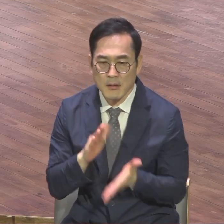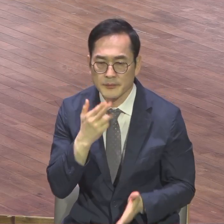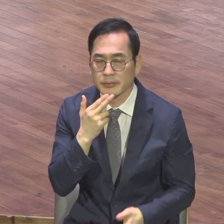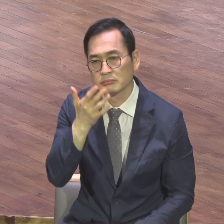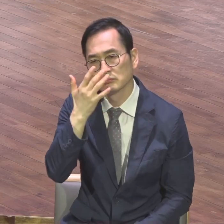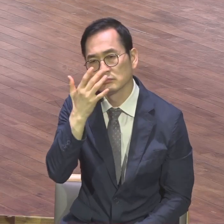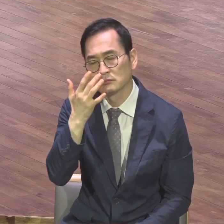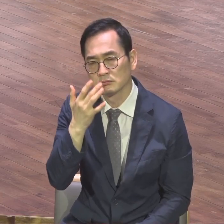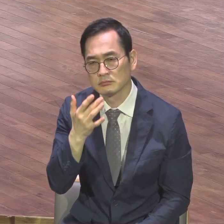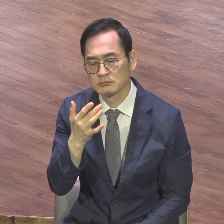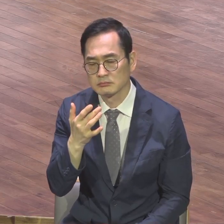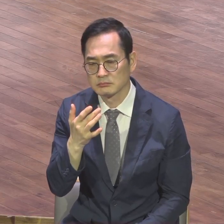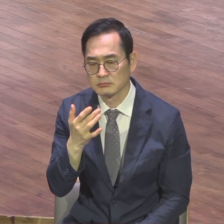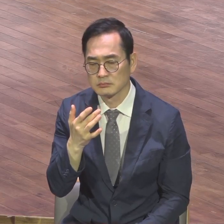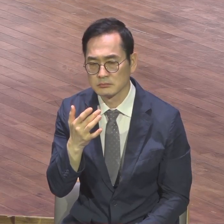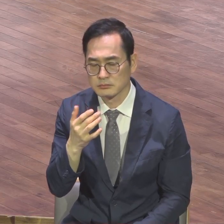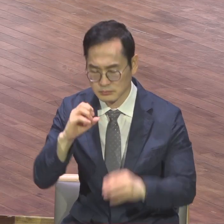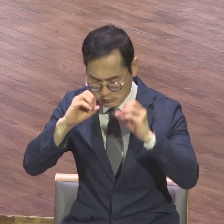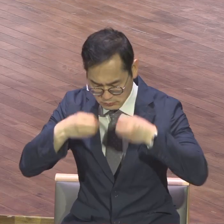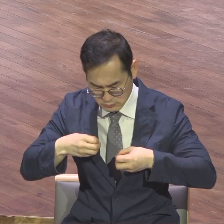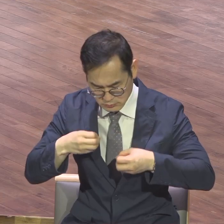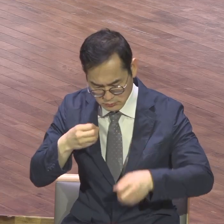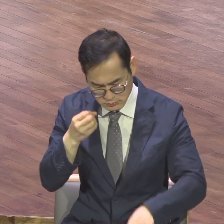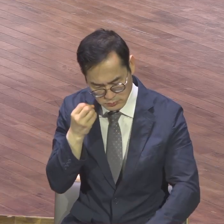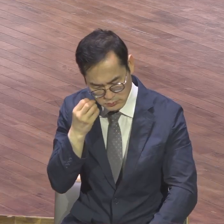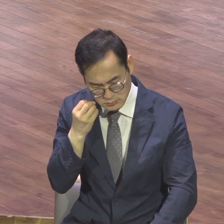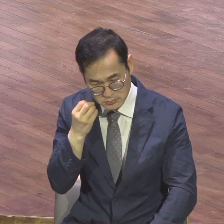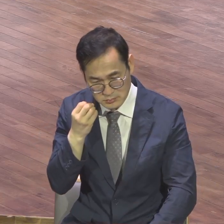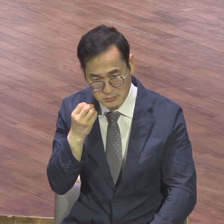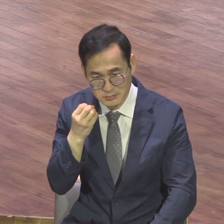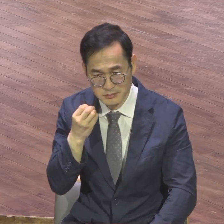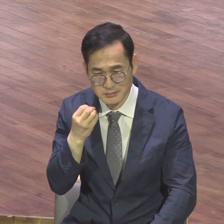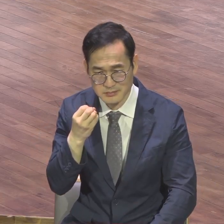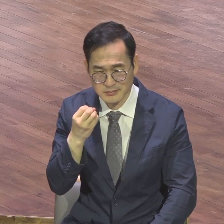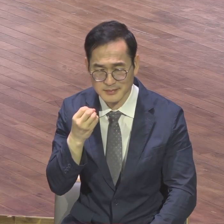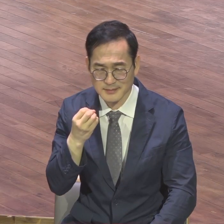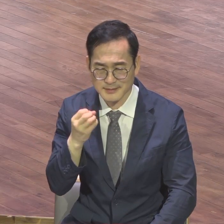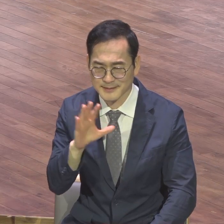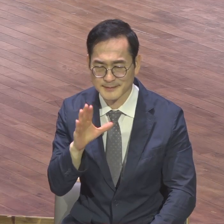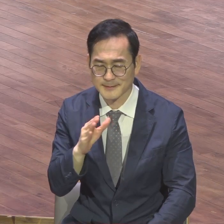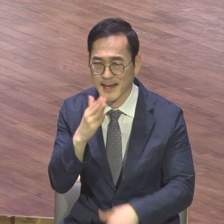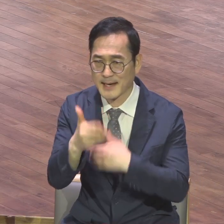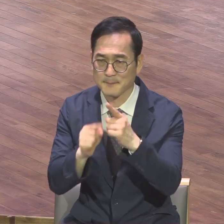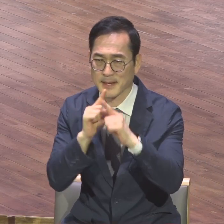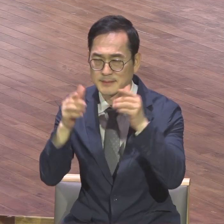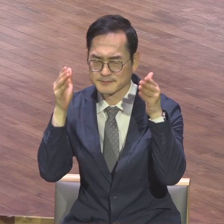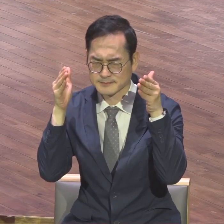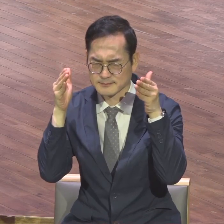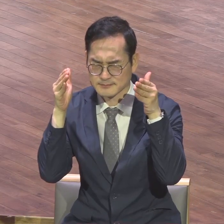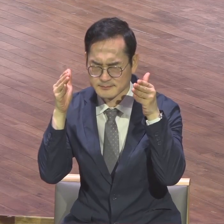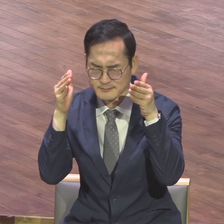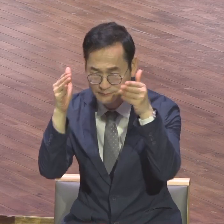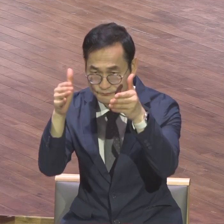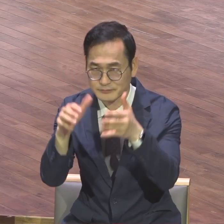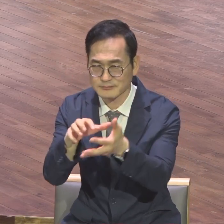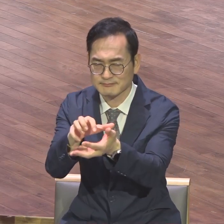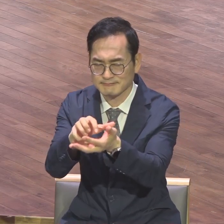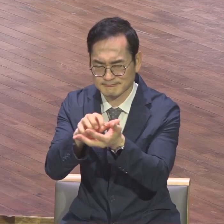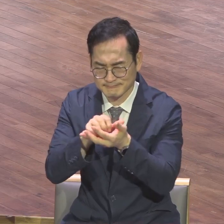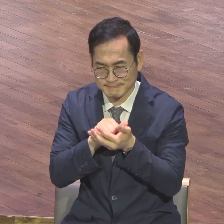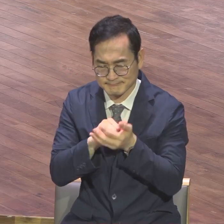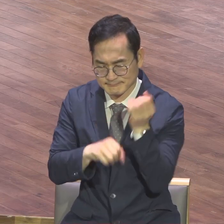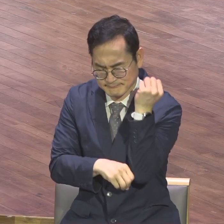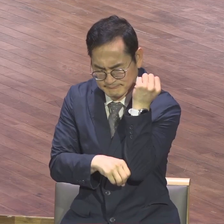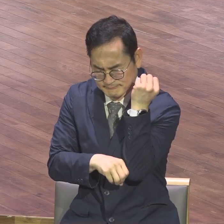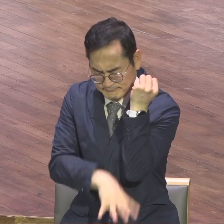여러분 그래서 중요한 것이 뭐냐. 하나님의 말씀이에요. 말씀. 이 말씀이 견고하게